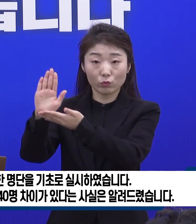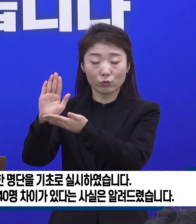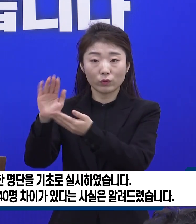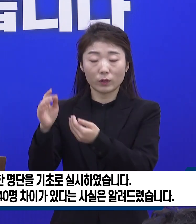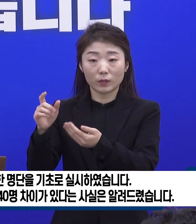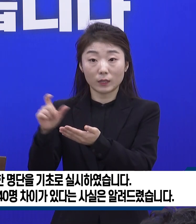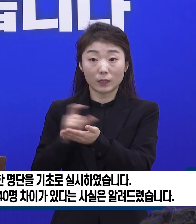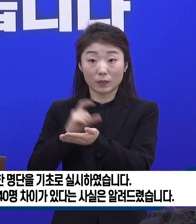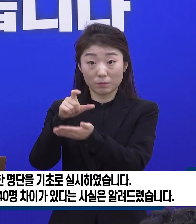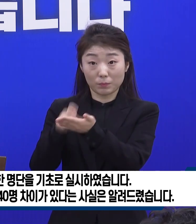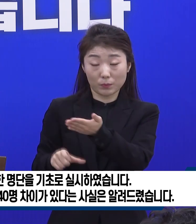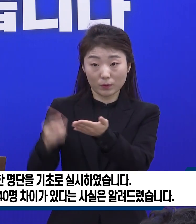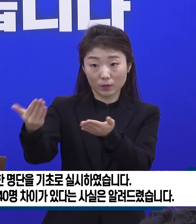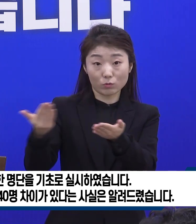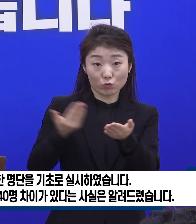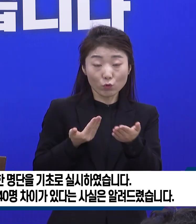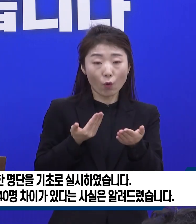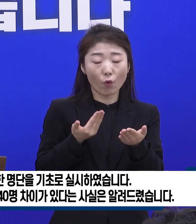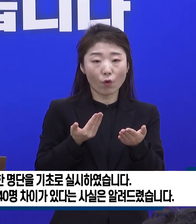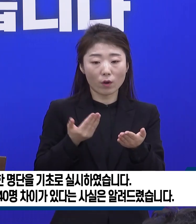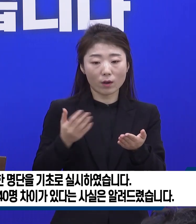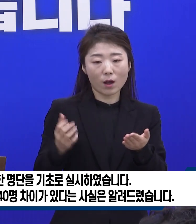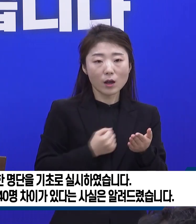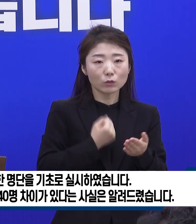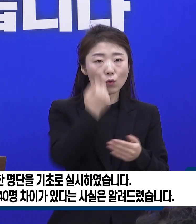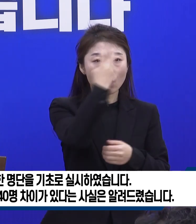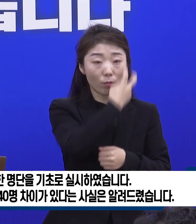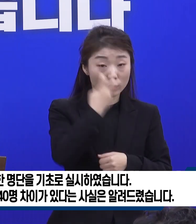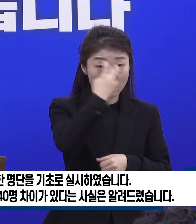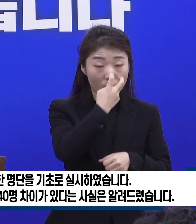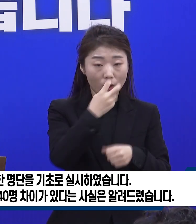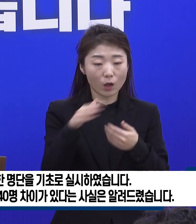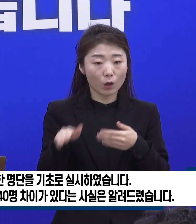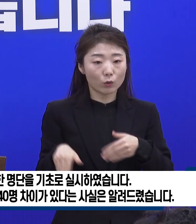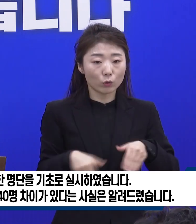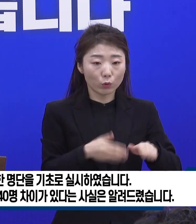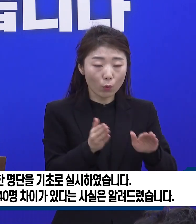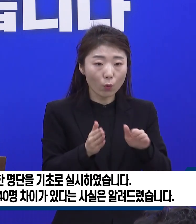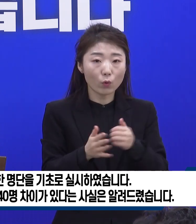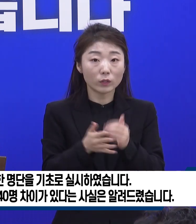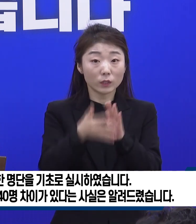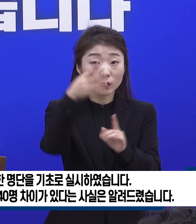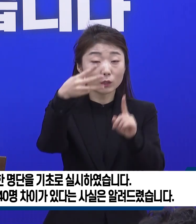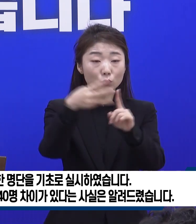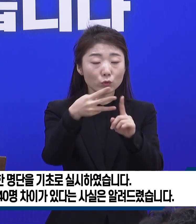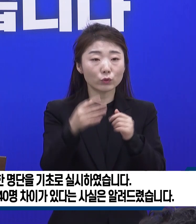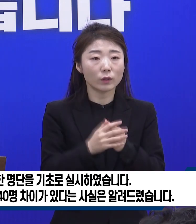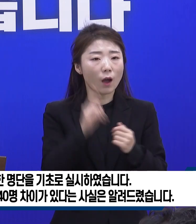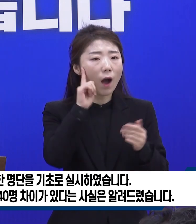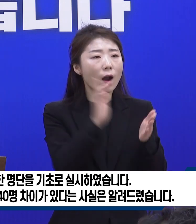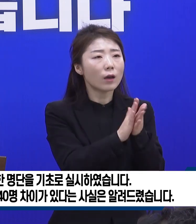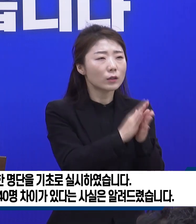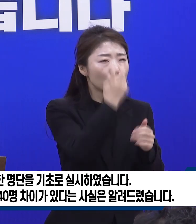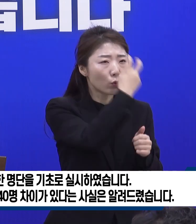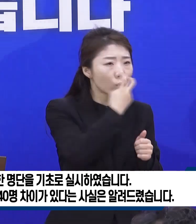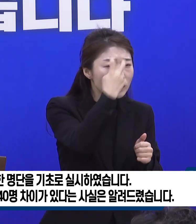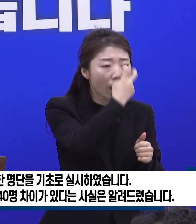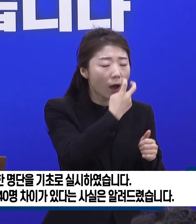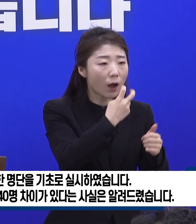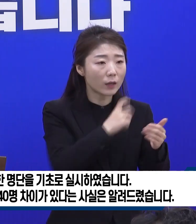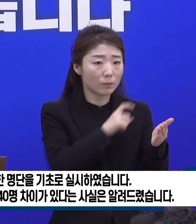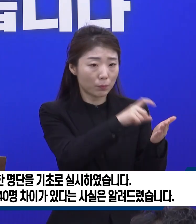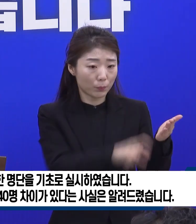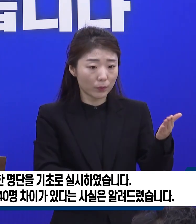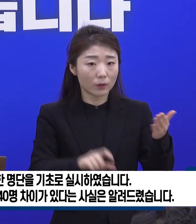이 명단과 앞서 우리 도와 각 시군이 자체적으로 파악한 명단은 540명의 차이가 있다는